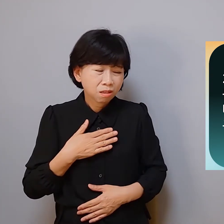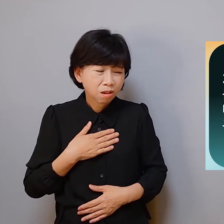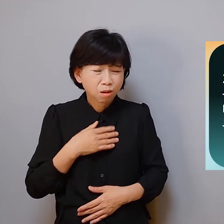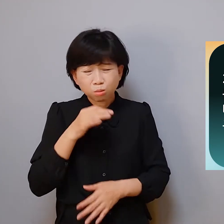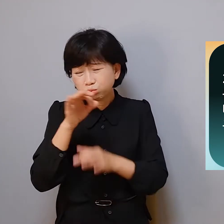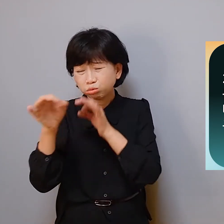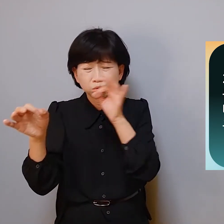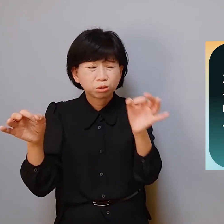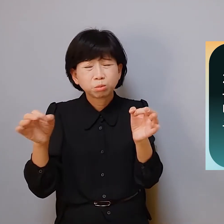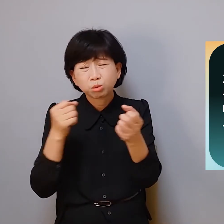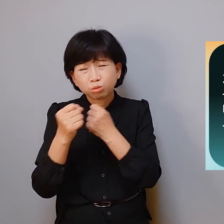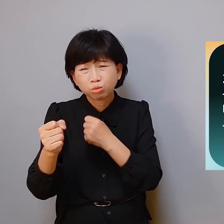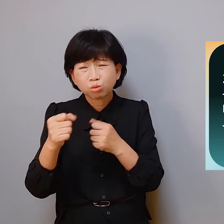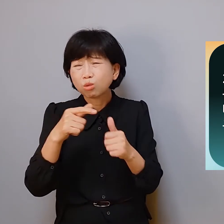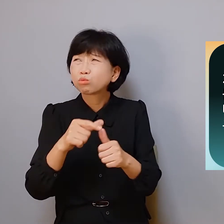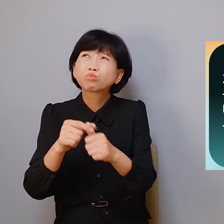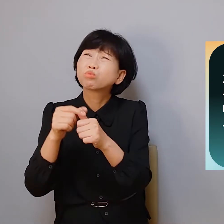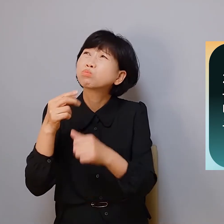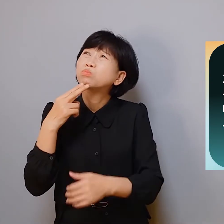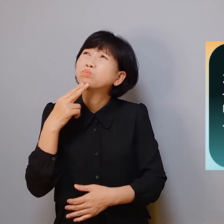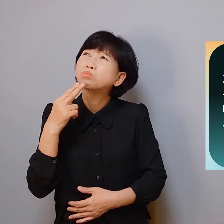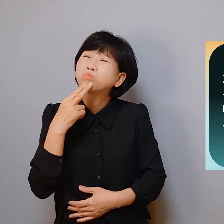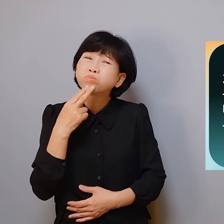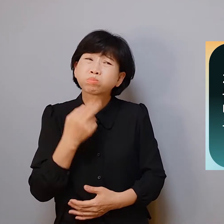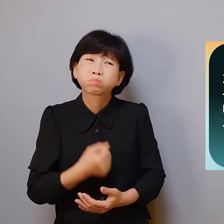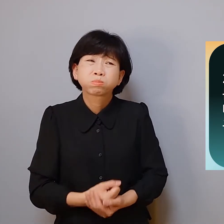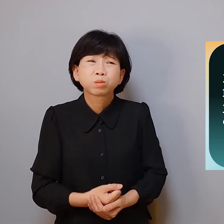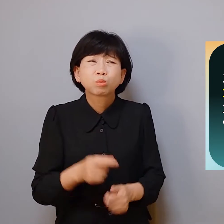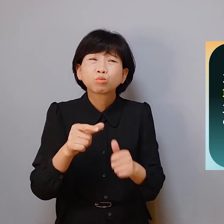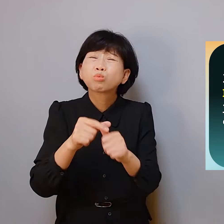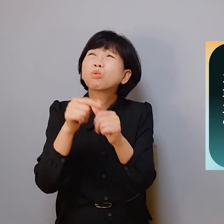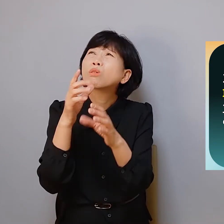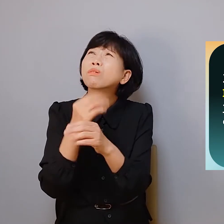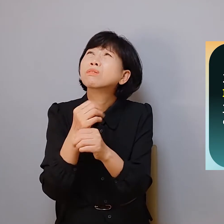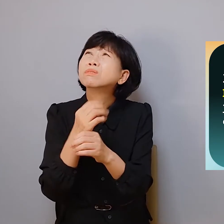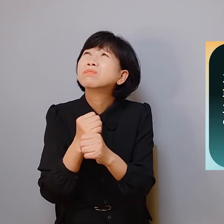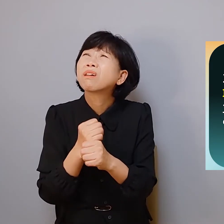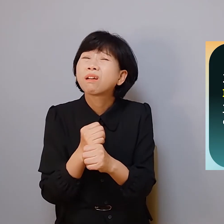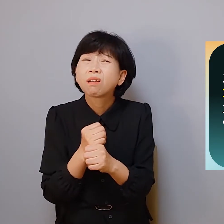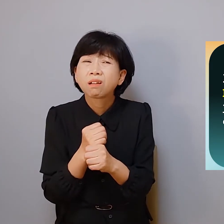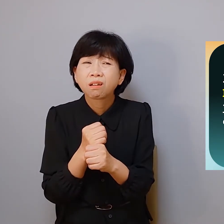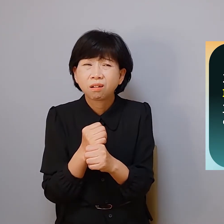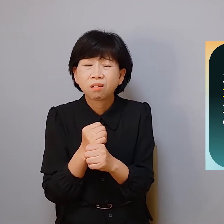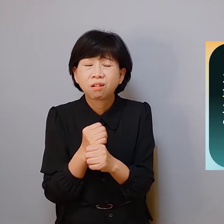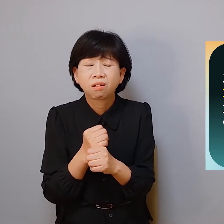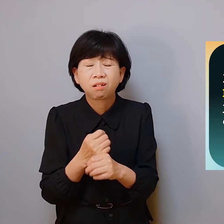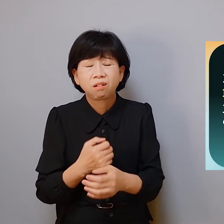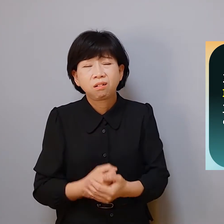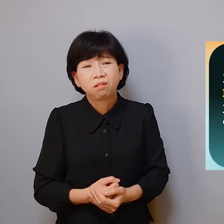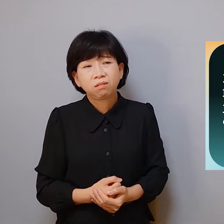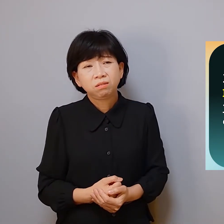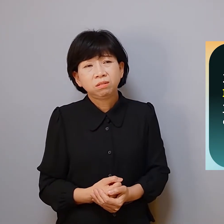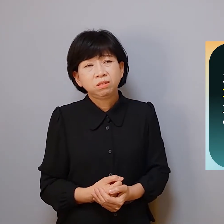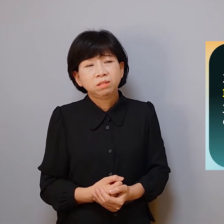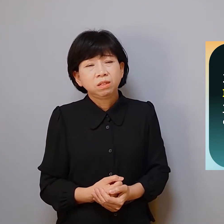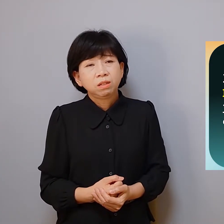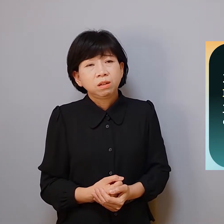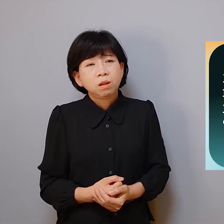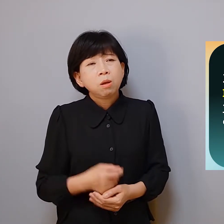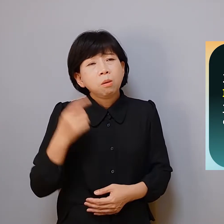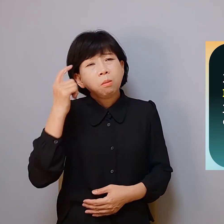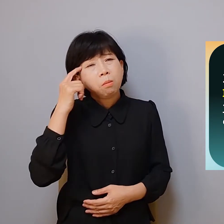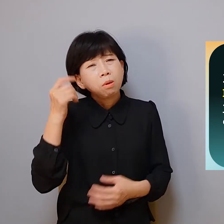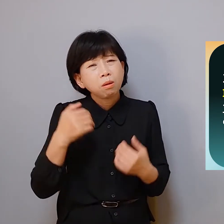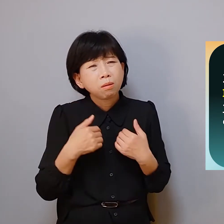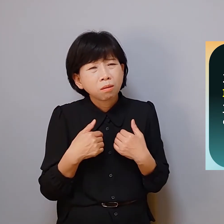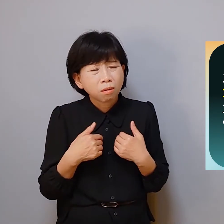말미암아 외쳐도 주께서 구원하지 아니하시나이다. 지금 처한 현실이 이 노란색으로 다 표시되어 있는 거예요.